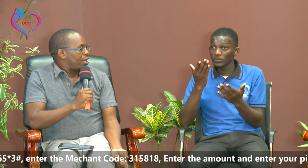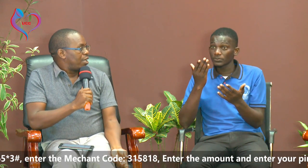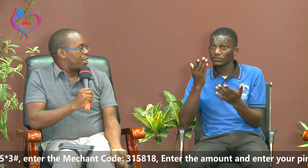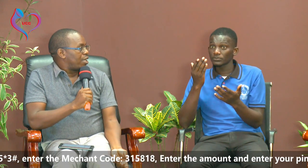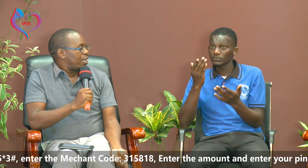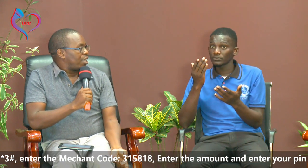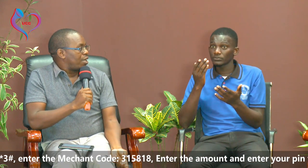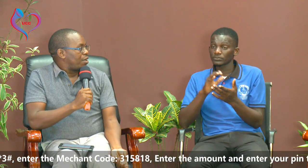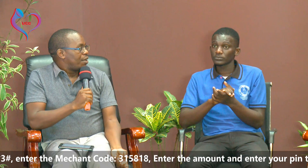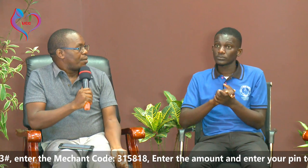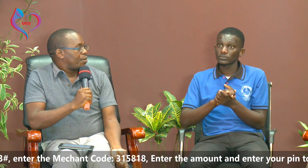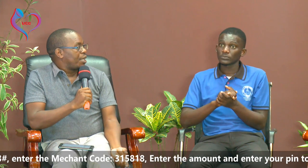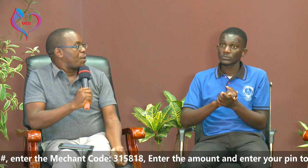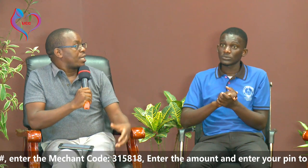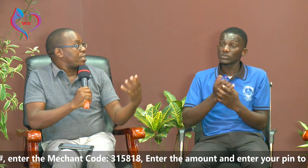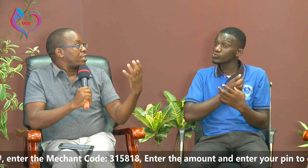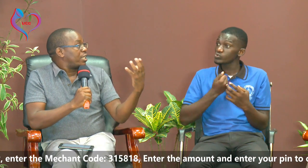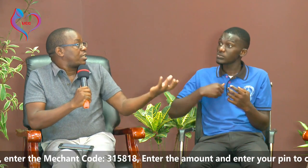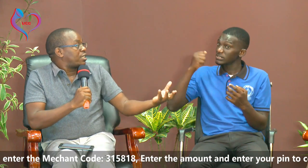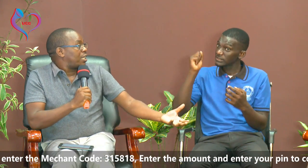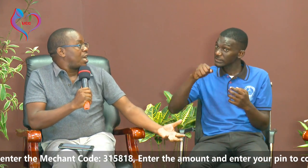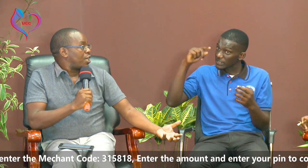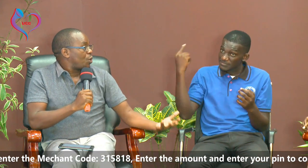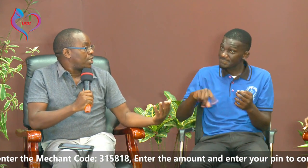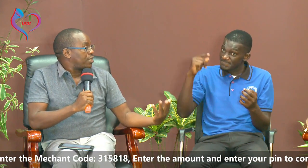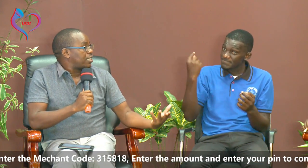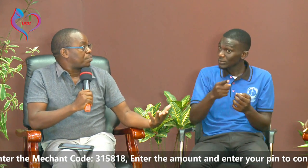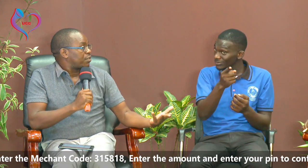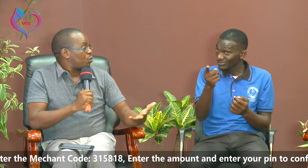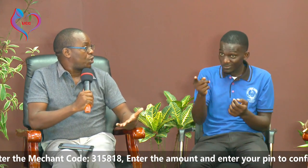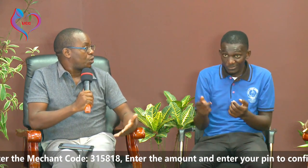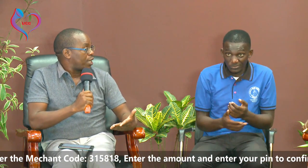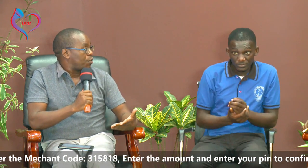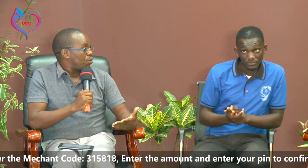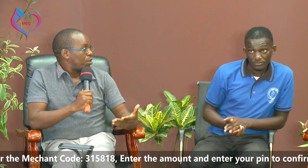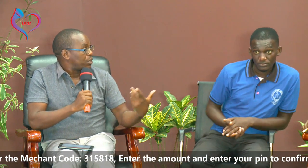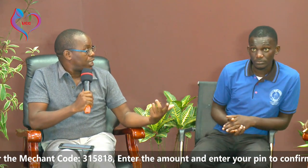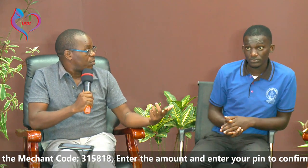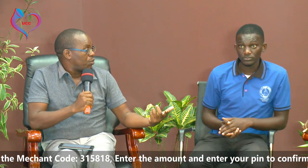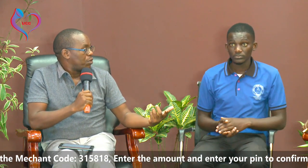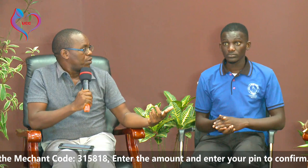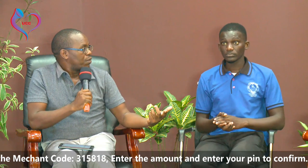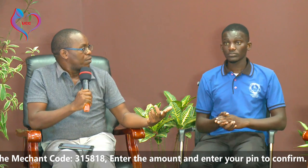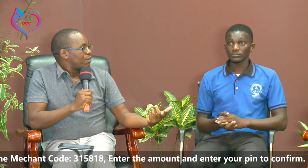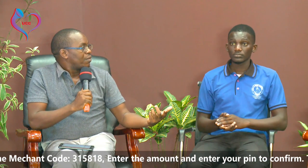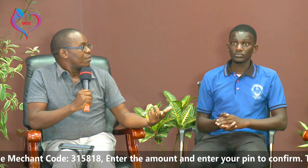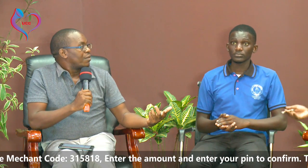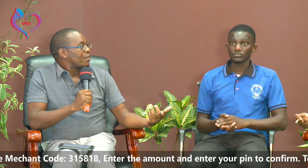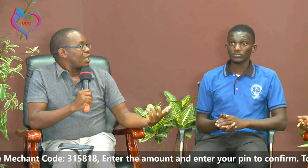Eraje bali. Aba kubira dalili. Bwayenda techeka anga nyo wa Genesis chapter 3 kwe yongera yo. Mujemu. Kubanga oh hali mchigo.